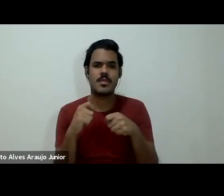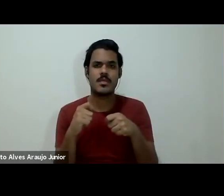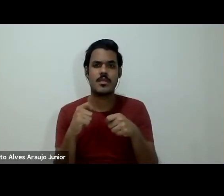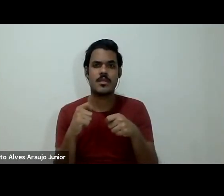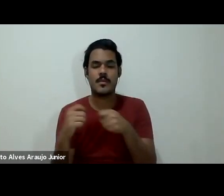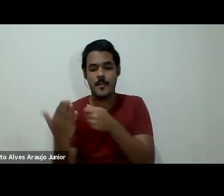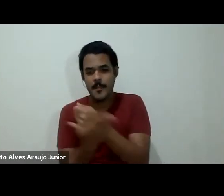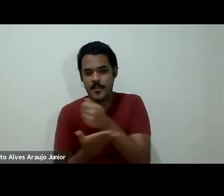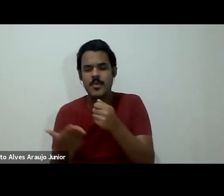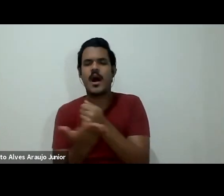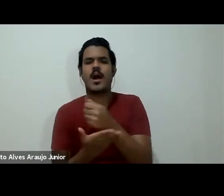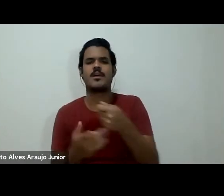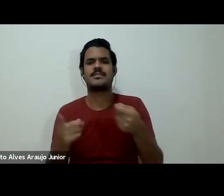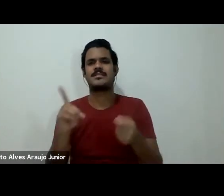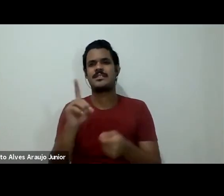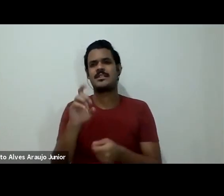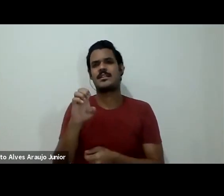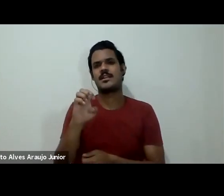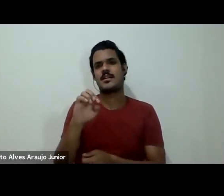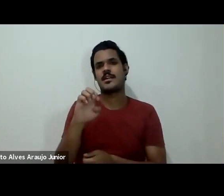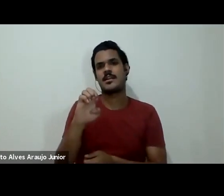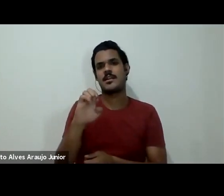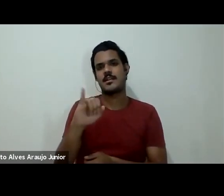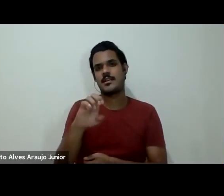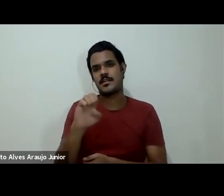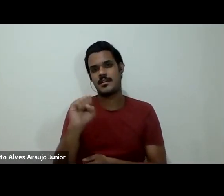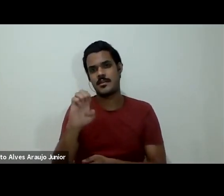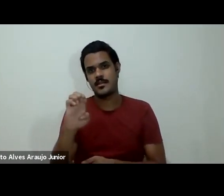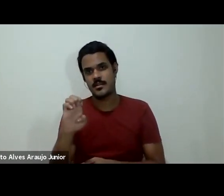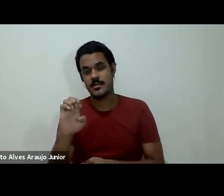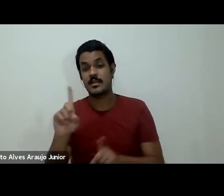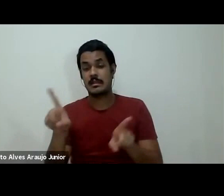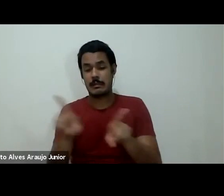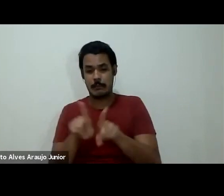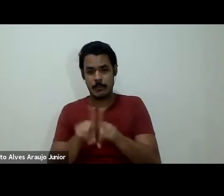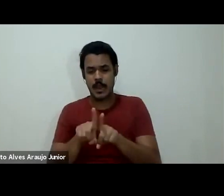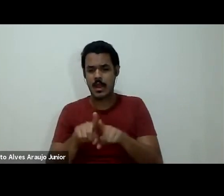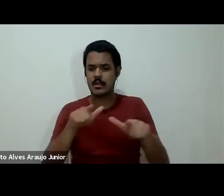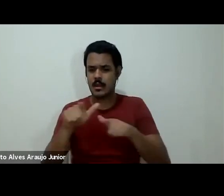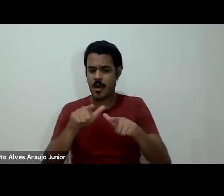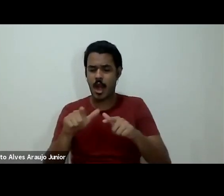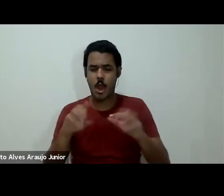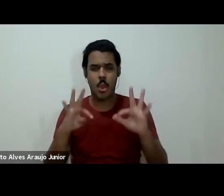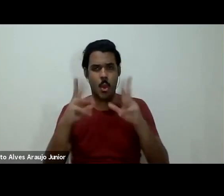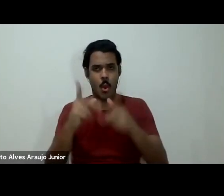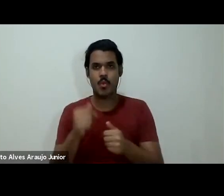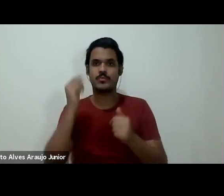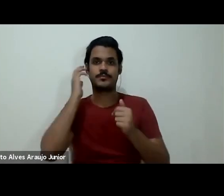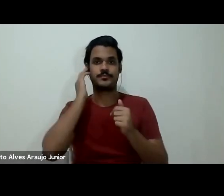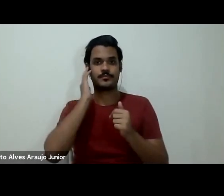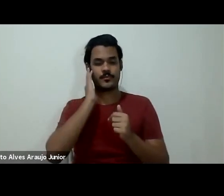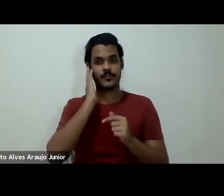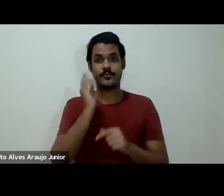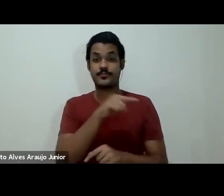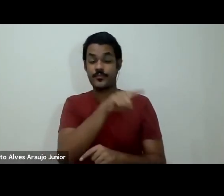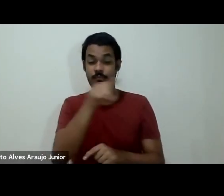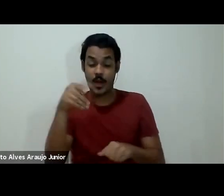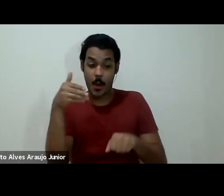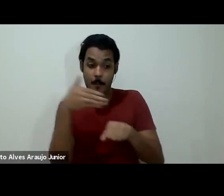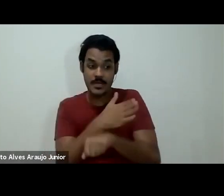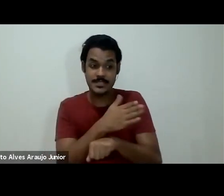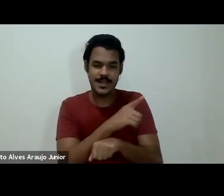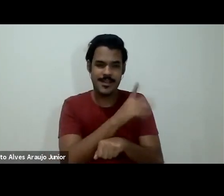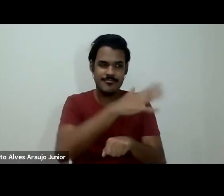e outras tantas pessoas que trabalharam. Muito provavelmente ele passaria sem isso se não fosse você. Muito